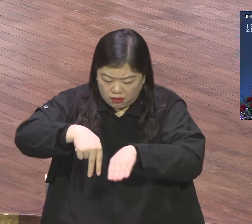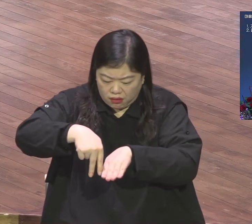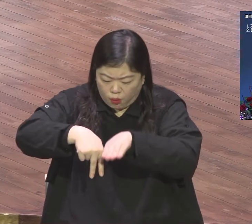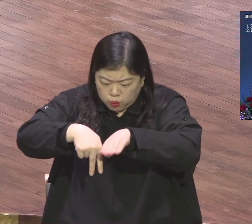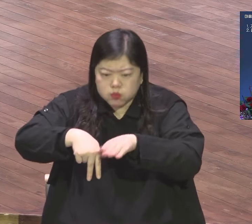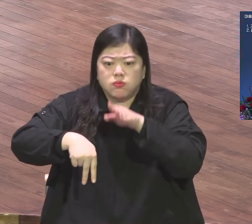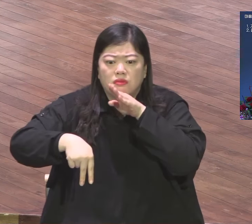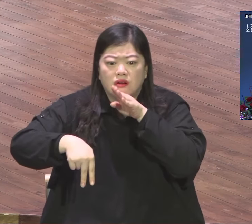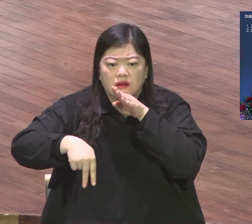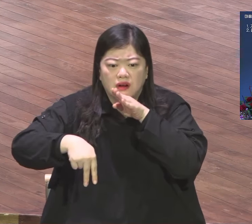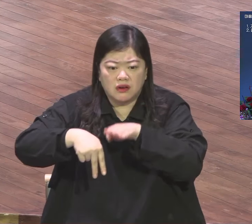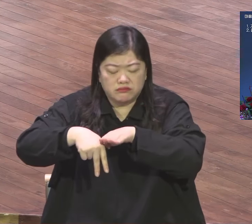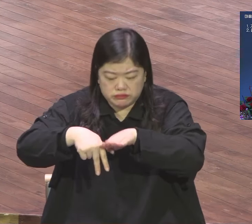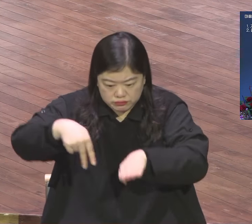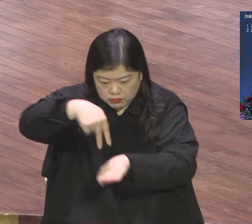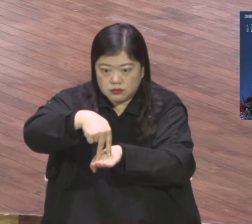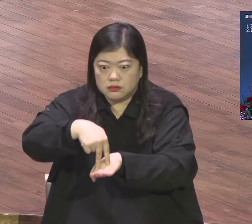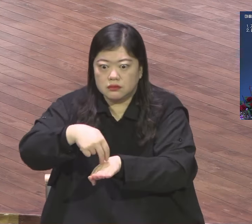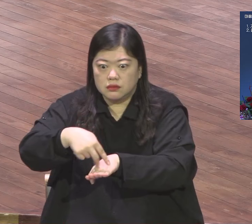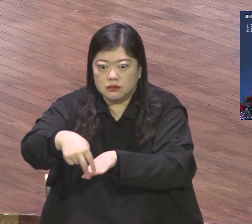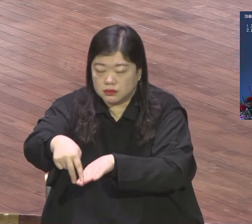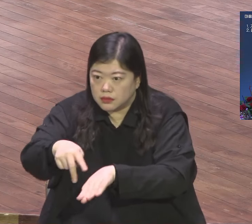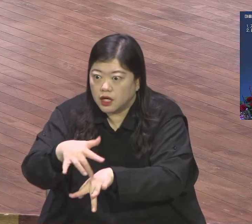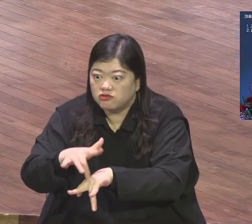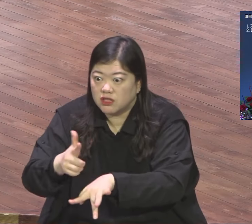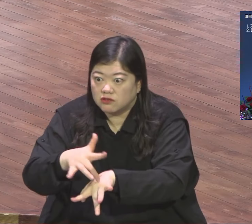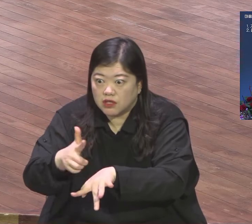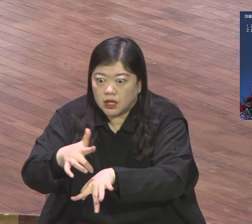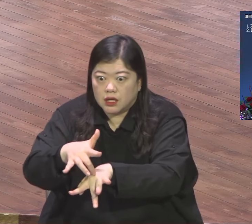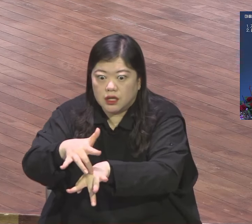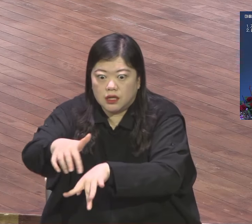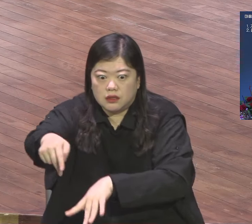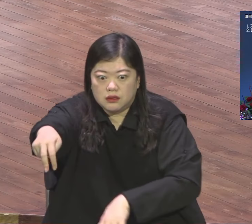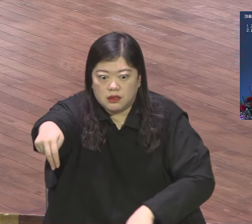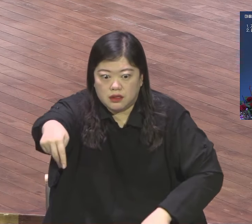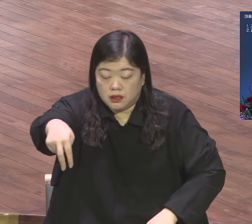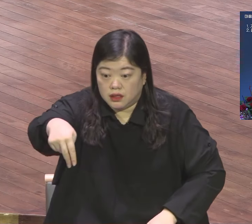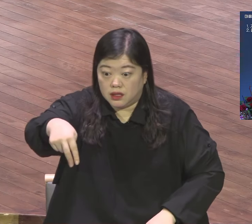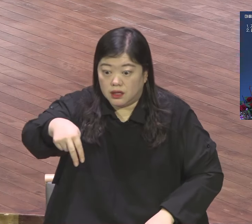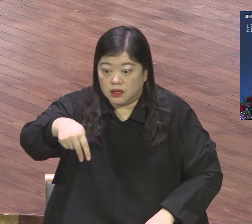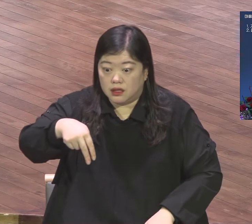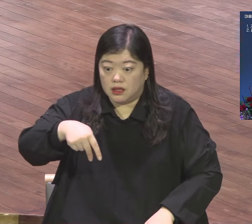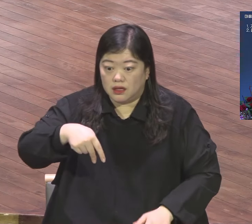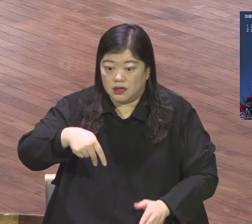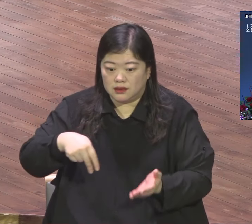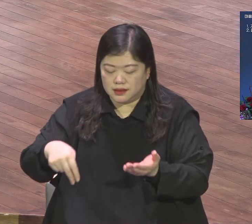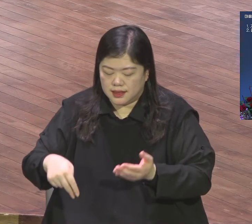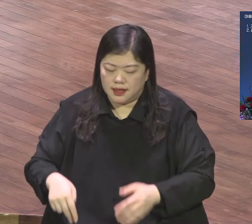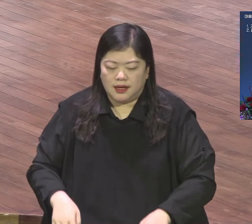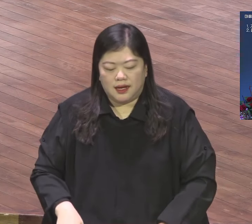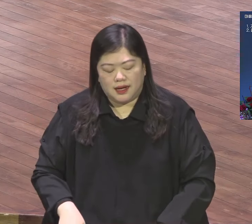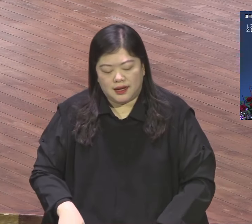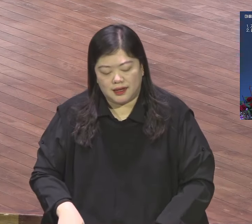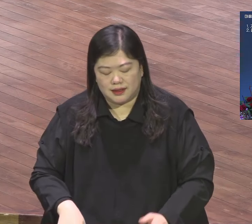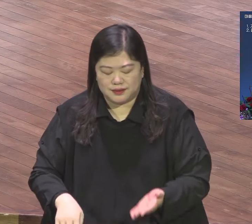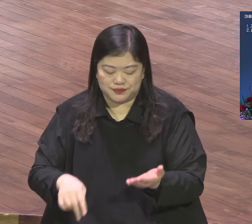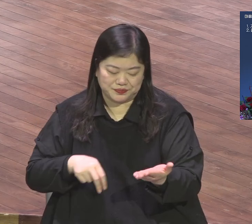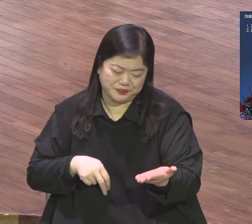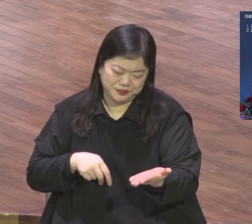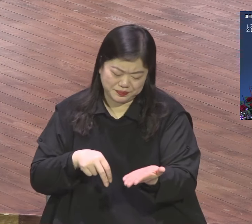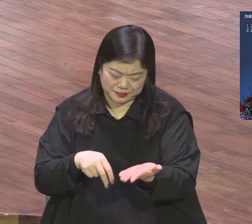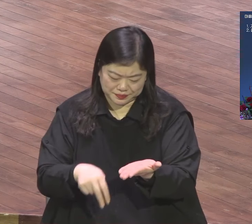그리고 예수님께서 제자들의 배에 올라 제자들과 함께 하시니까 바람이 그쳤어요. 예수님이 함께